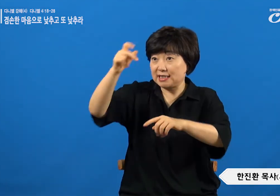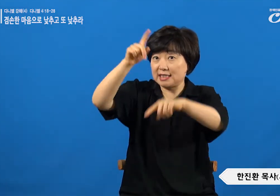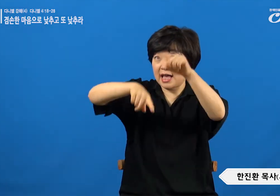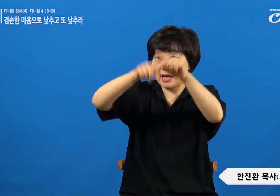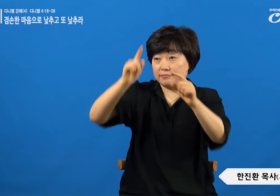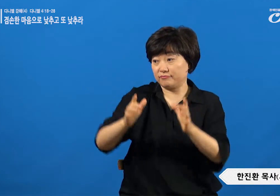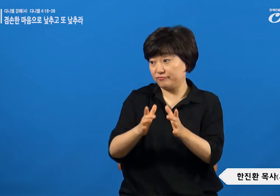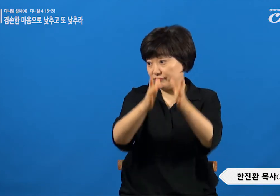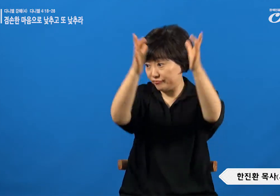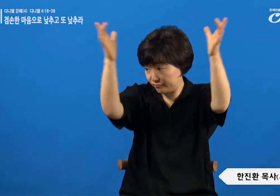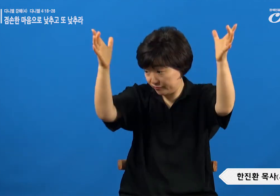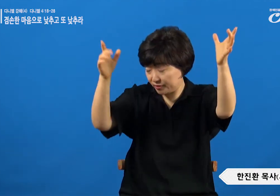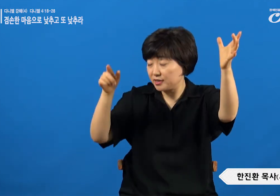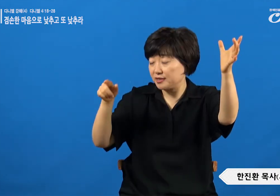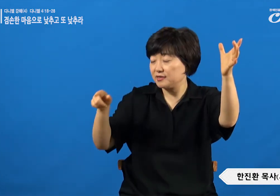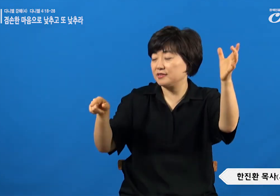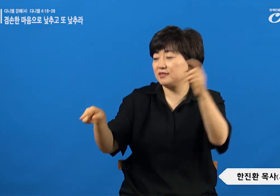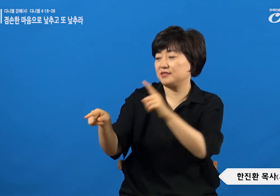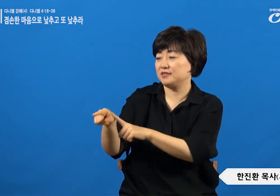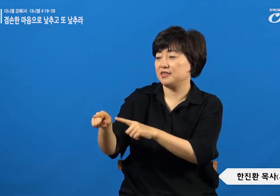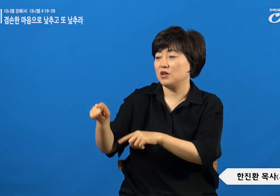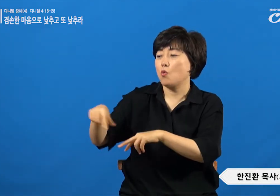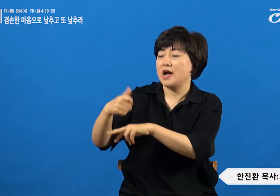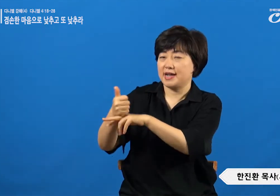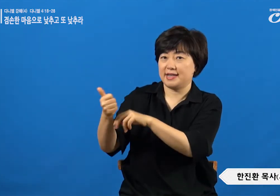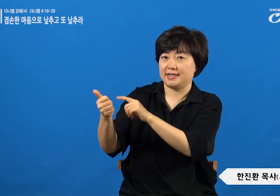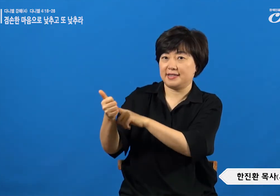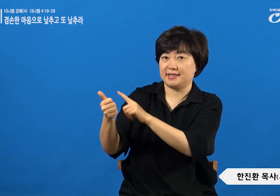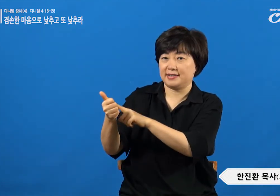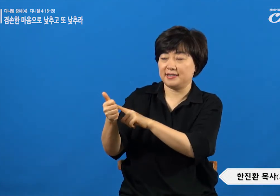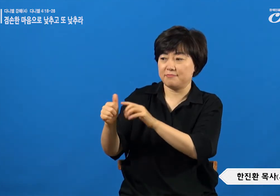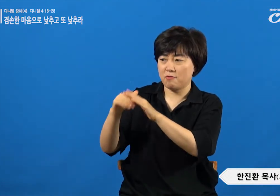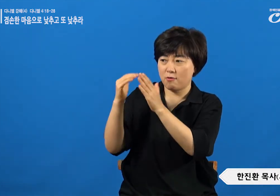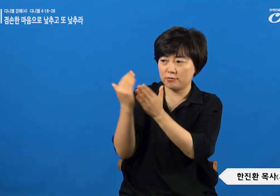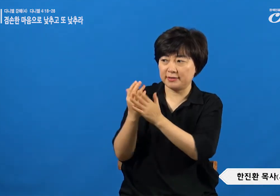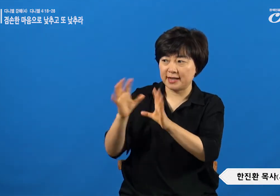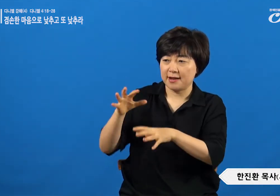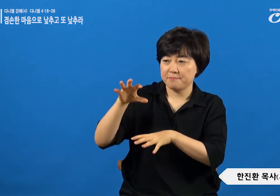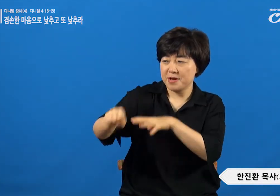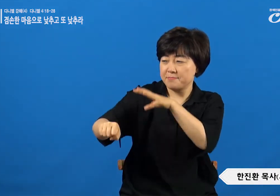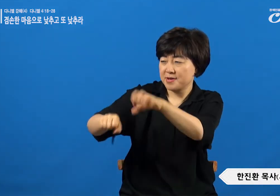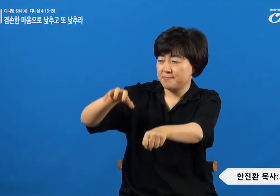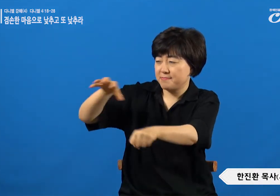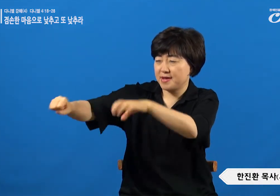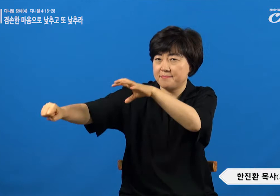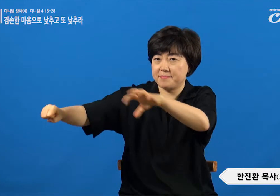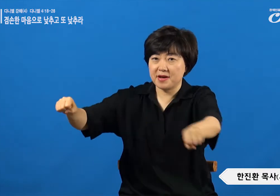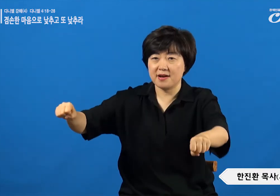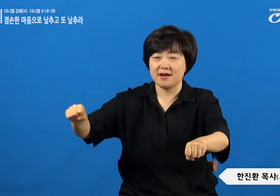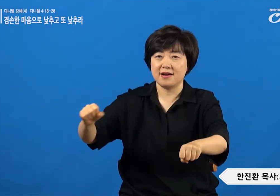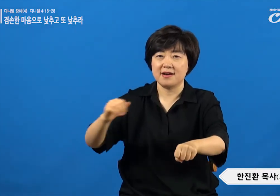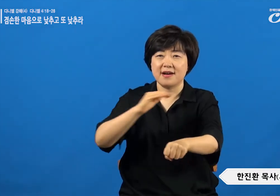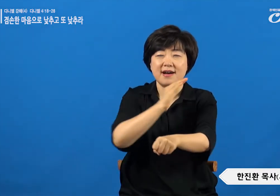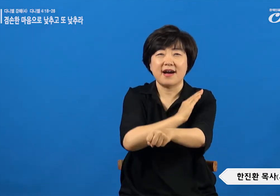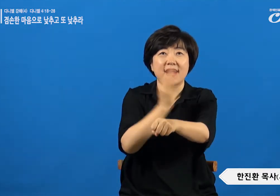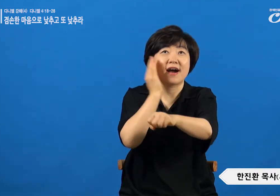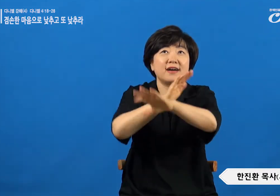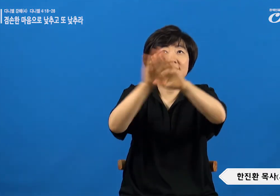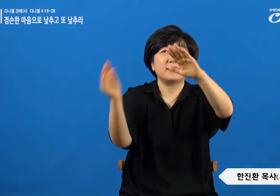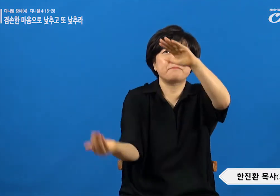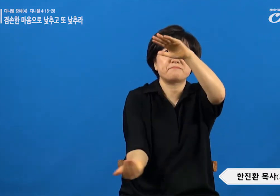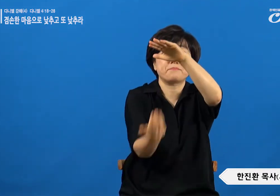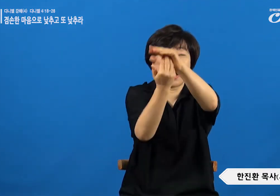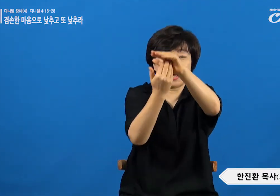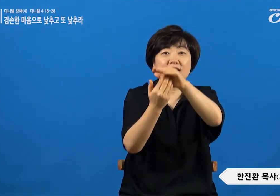느부갓네살 왕을 가리킵니다. 천하를 정복한 느부갓네살은 가히 하늘 끝까지 닿는